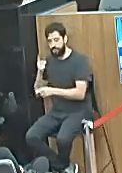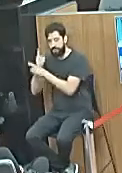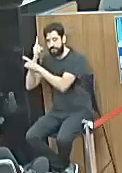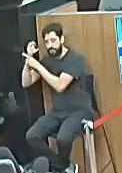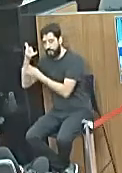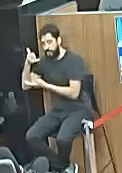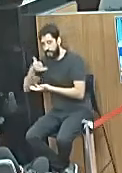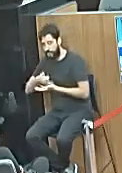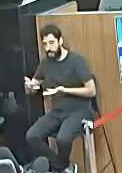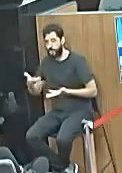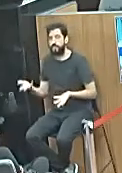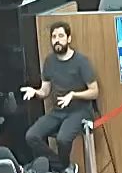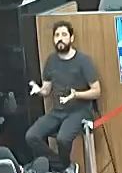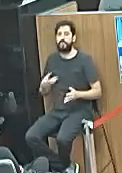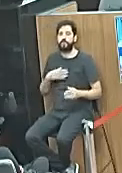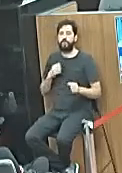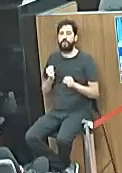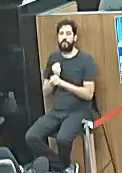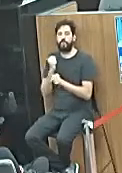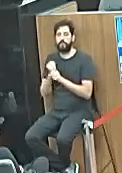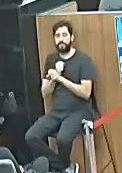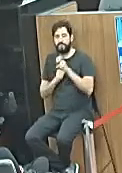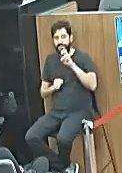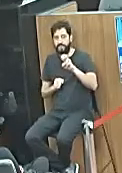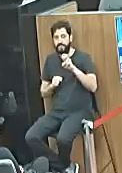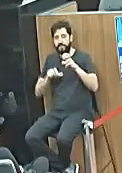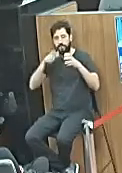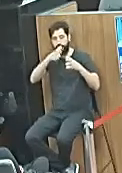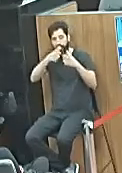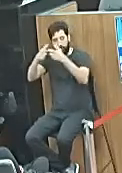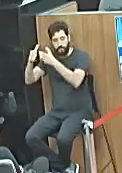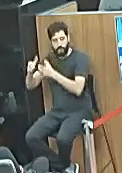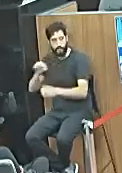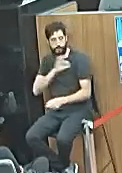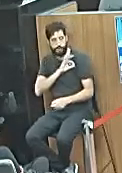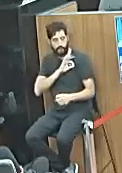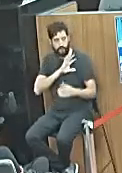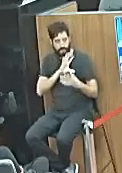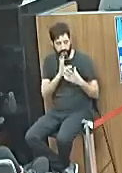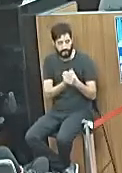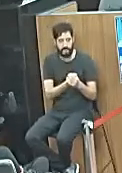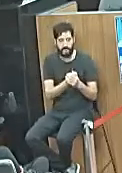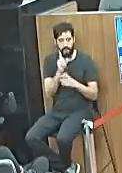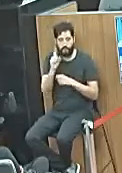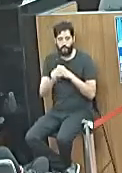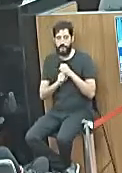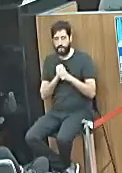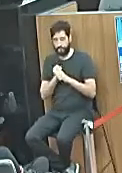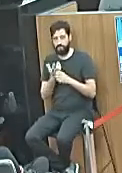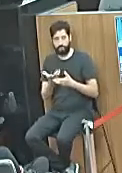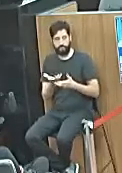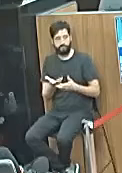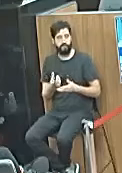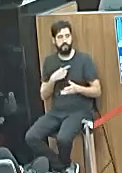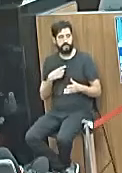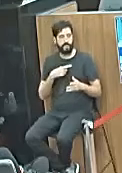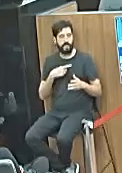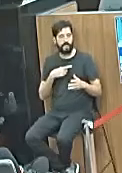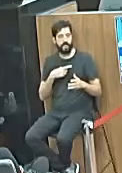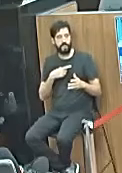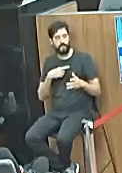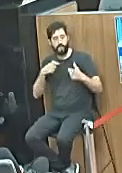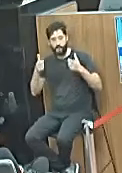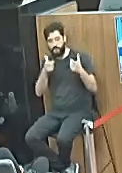construir pelo menos cinco postos de perícia integrada por ano com início nas regiões intermediárias andem